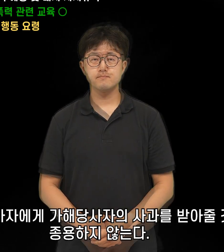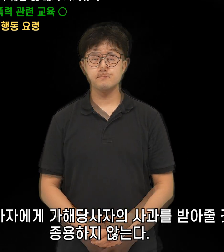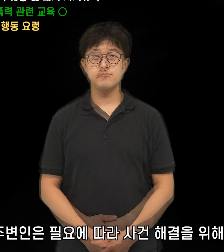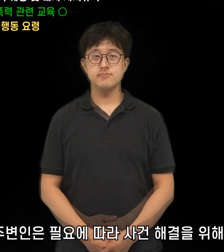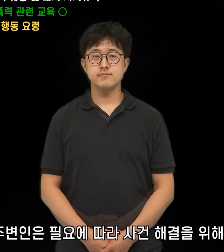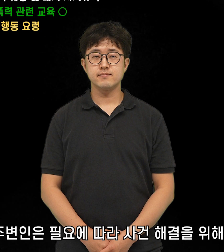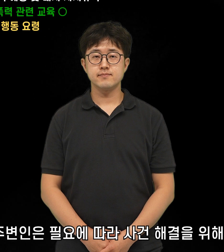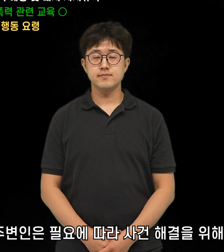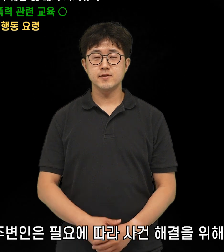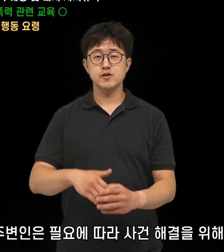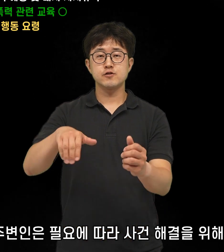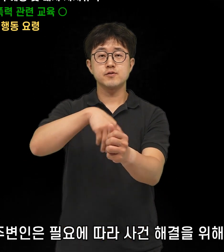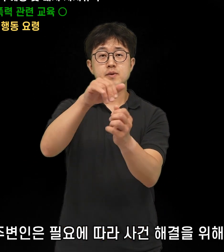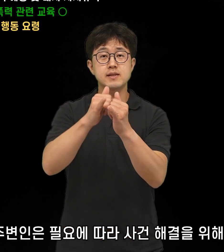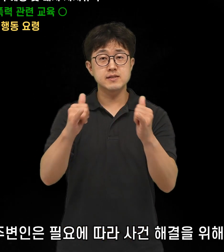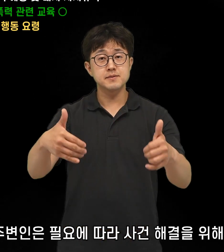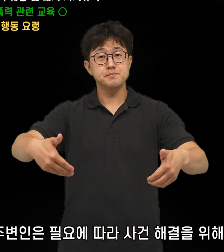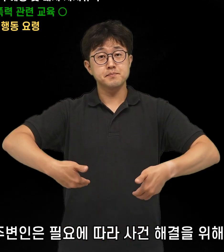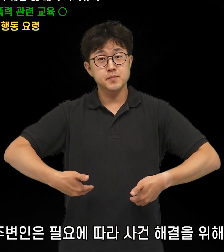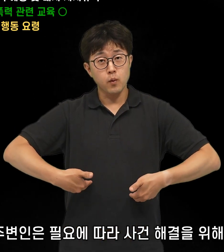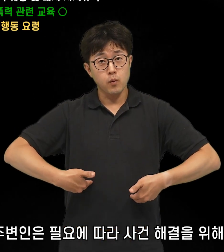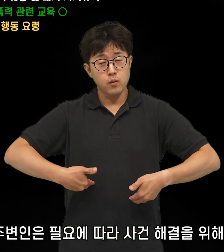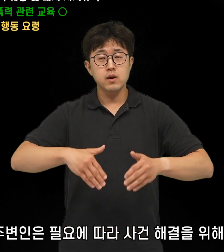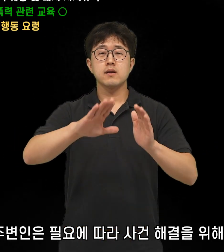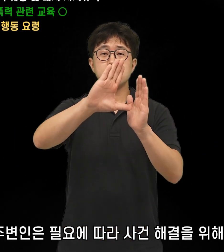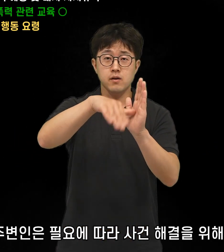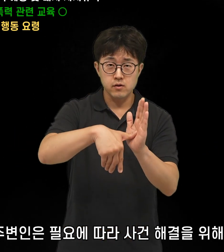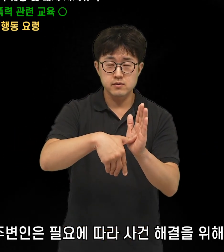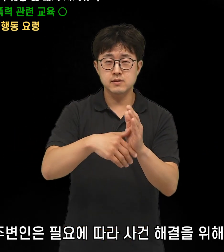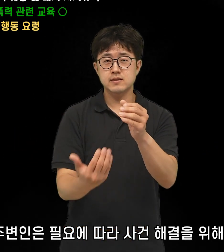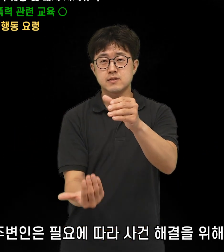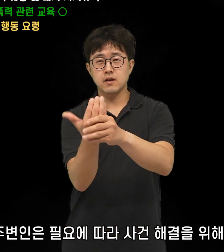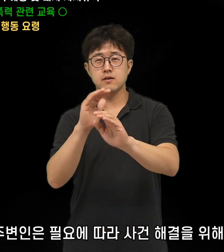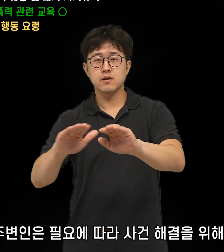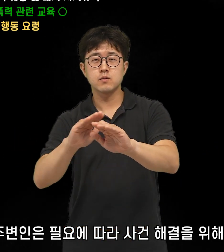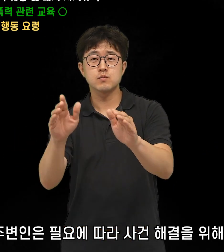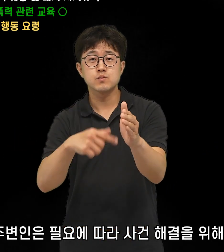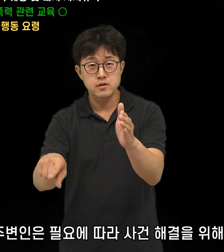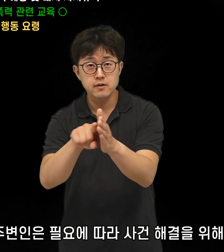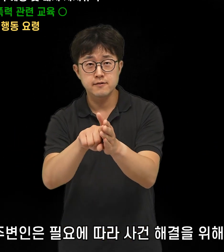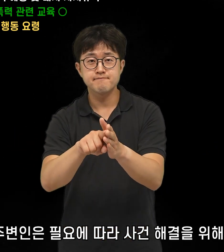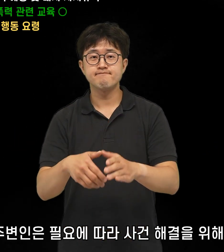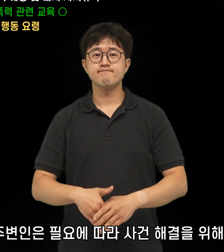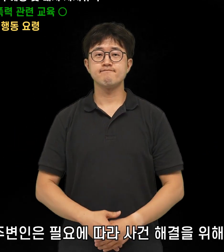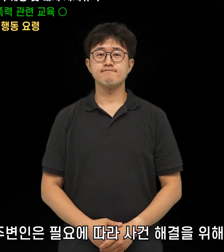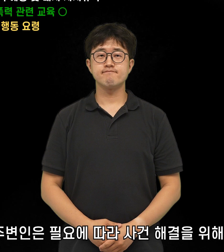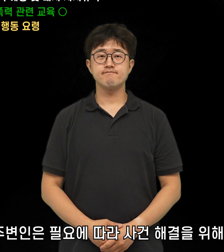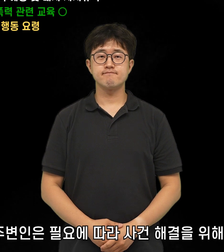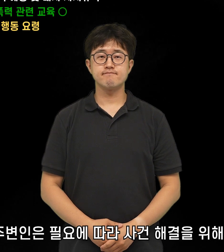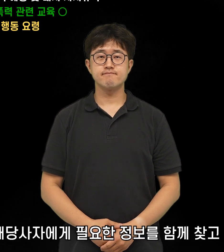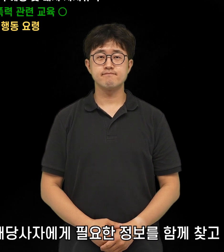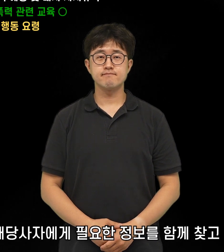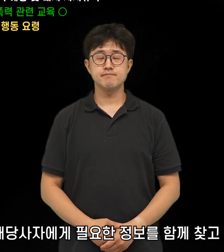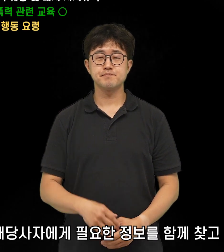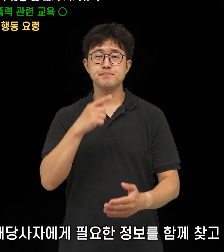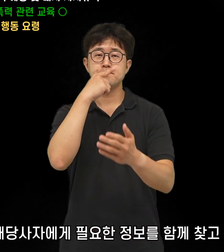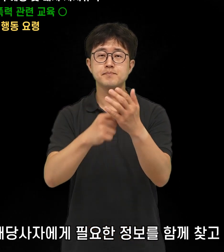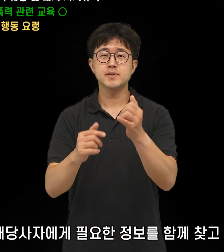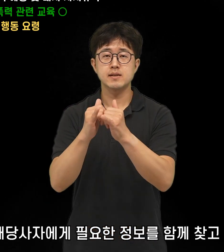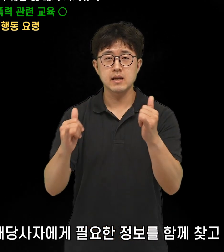7. 주변인은 필요에 따라 사건 해결을 위해 피해 당사자에게